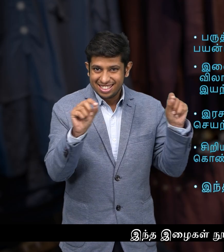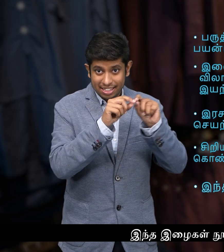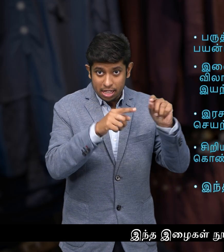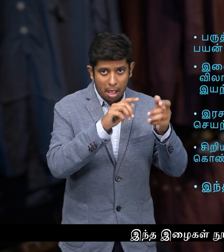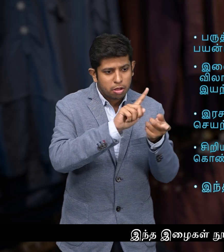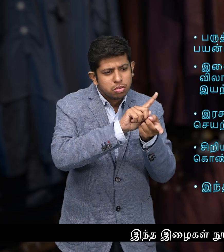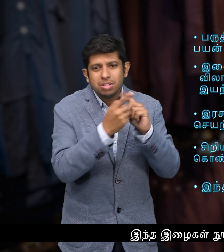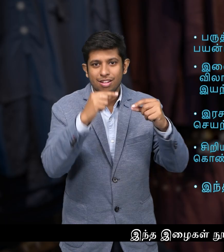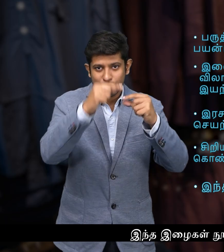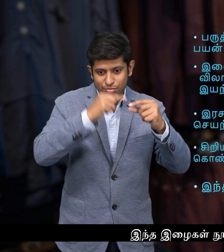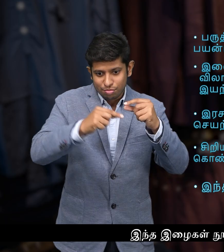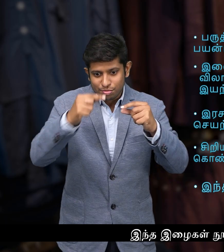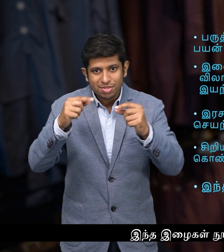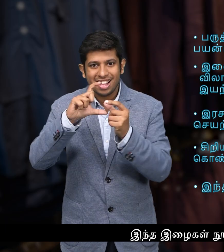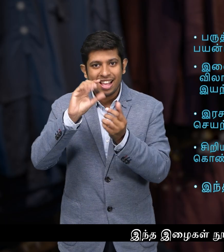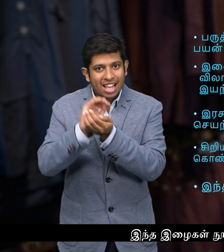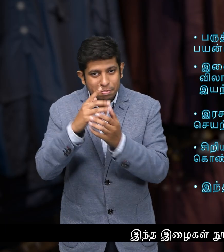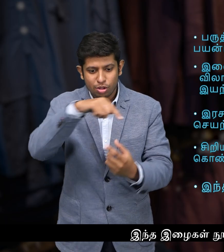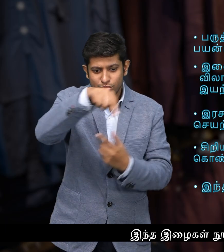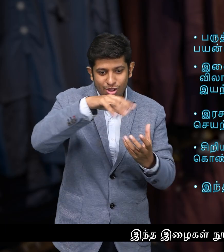நூலாக மாற்றப்படுகின்றன.